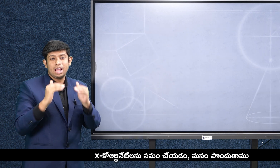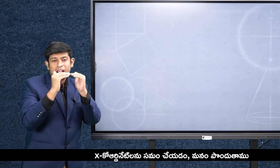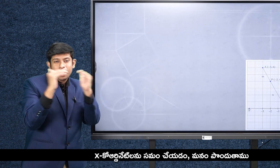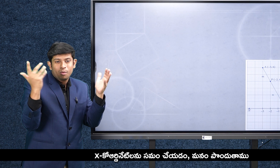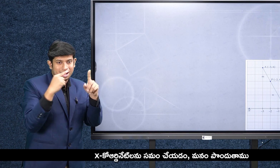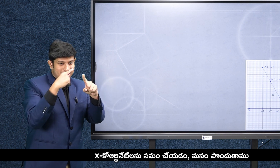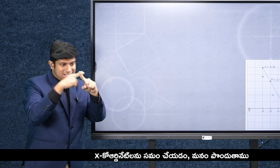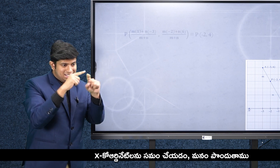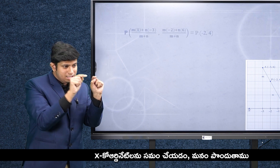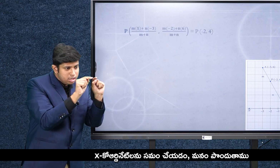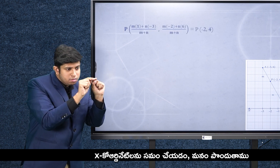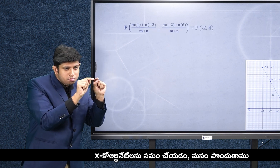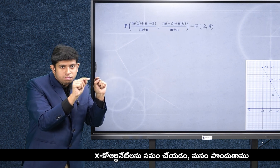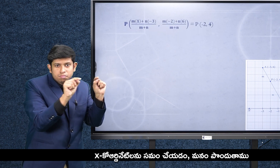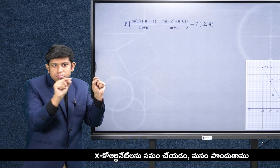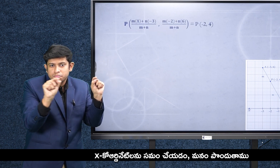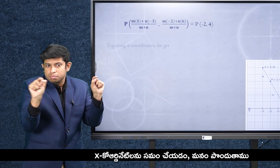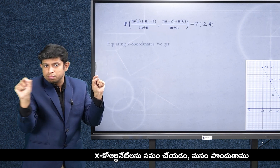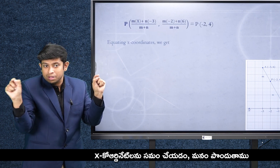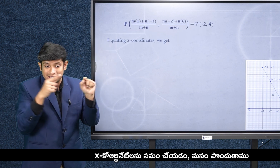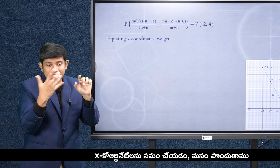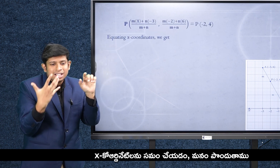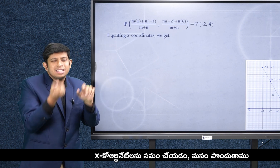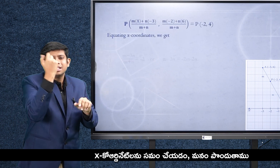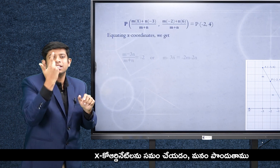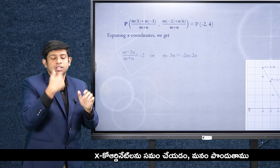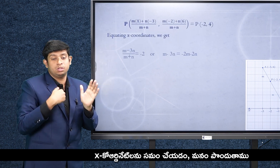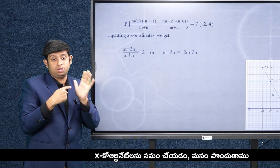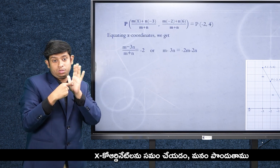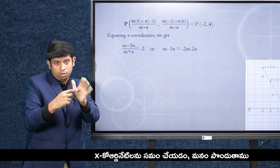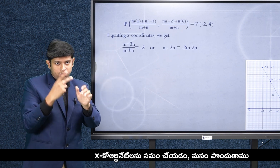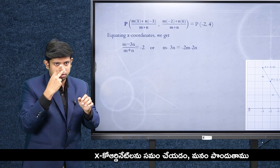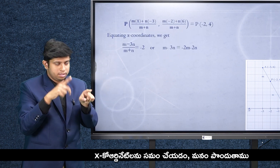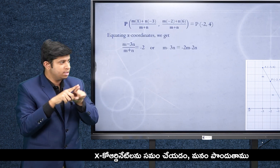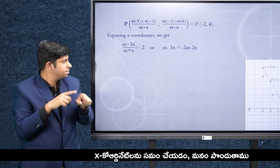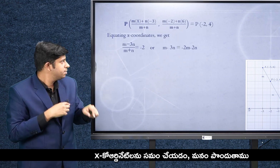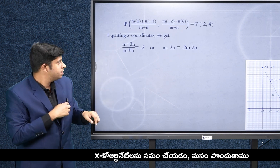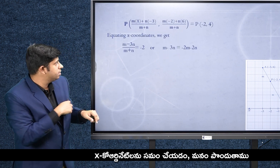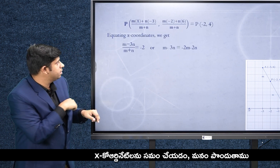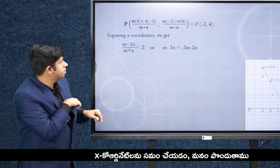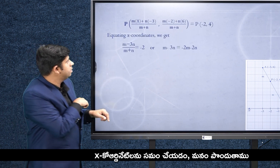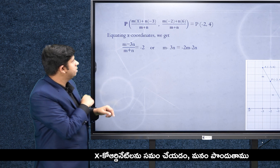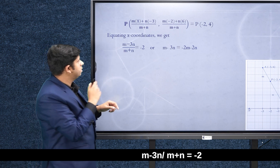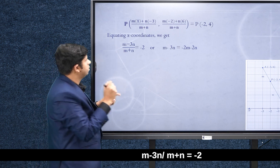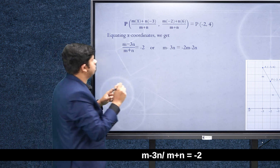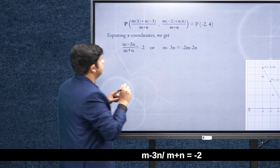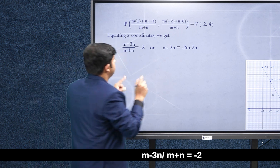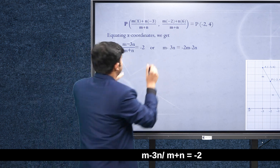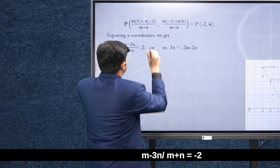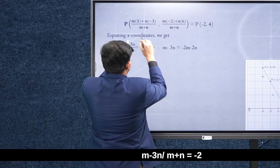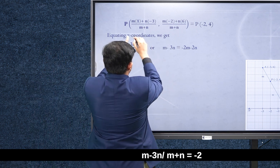x కోఆర్డినేట్లను సమం చేయడం మనం పొందుతాము m-3n/m